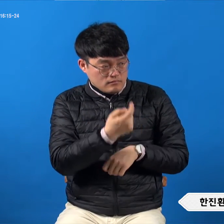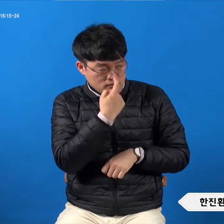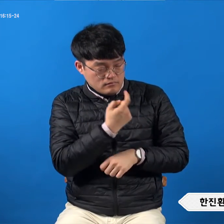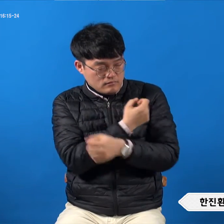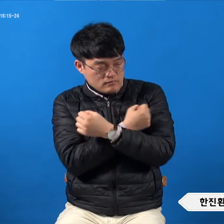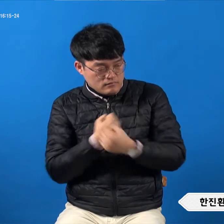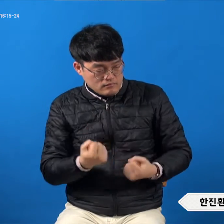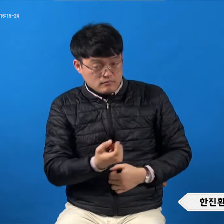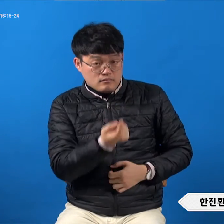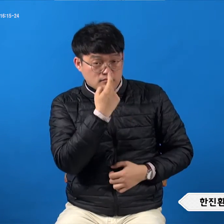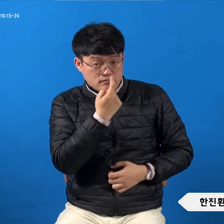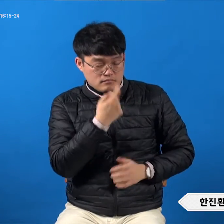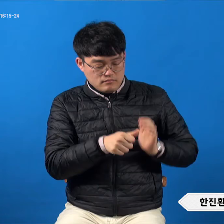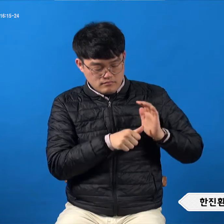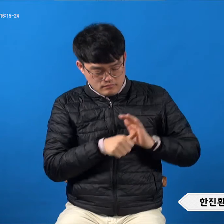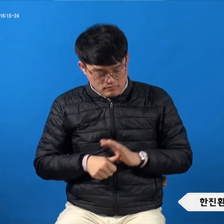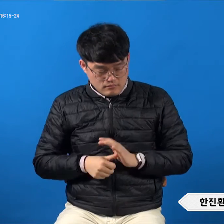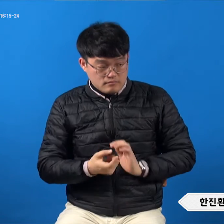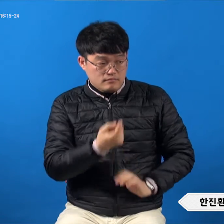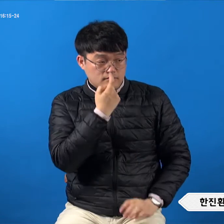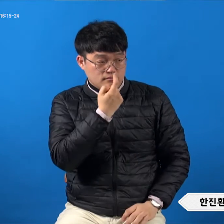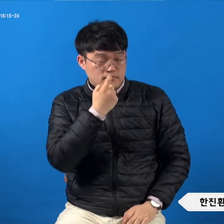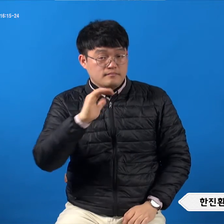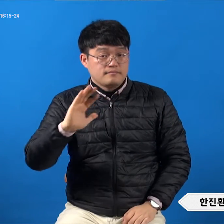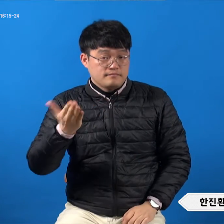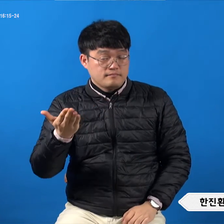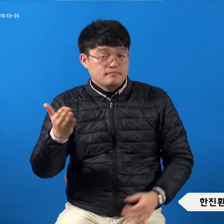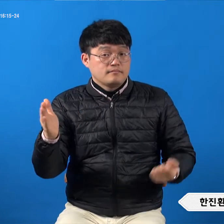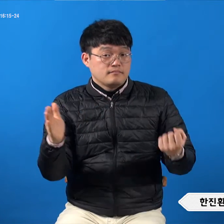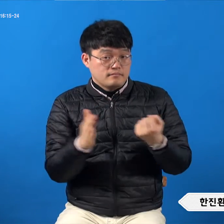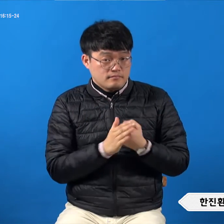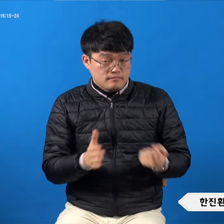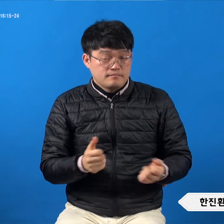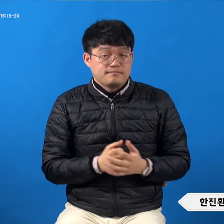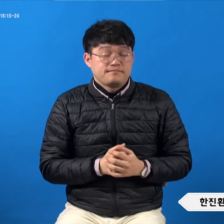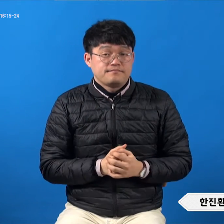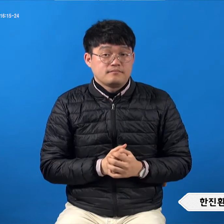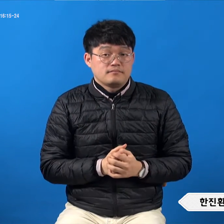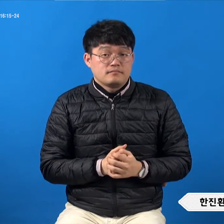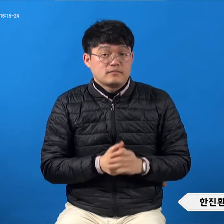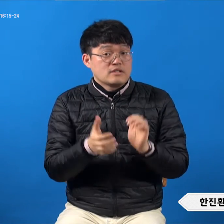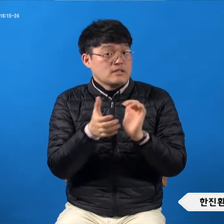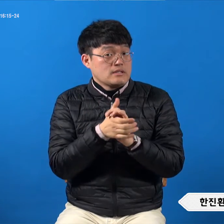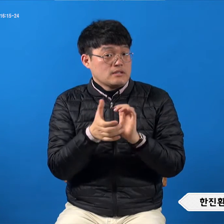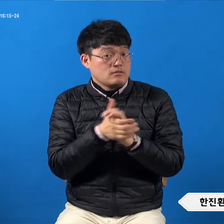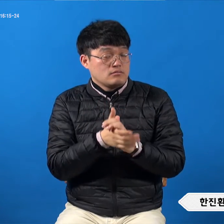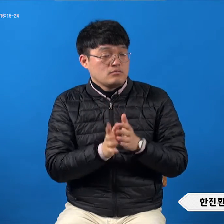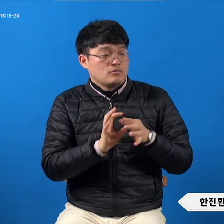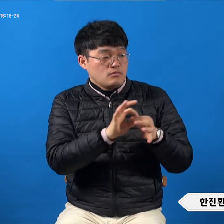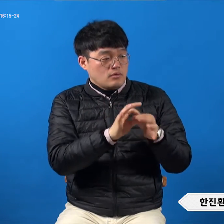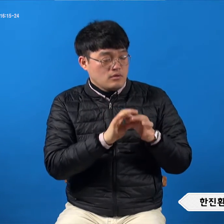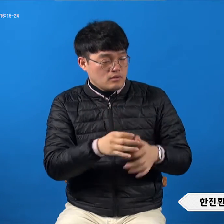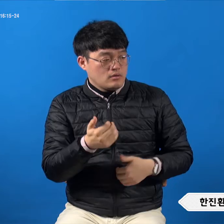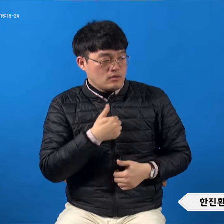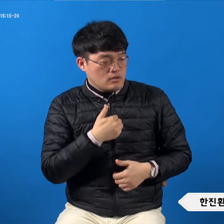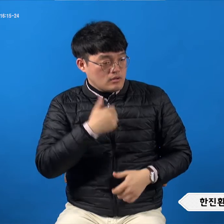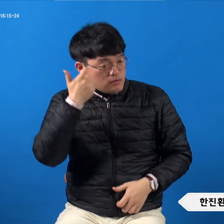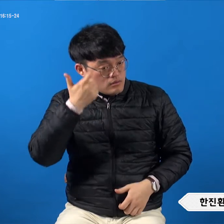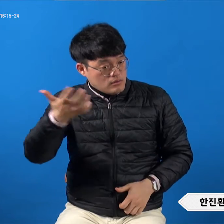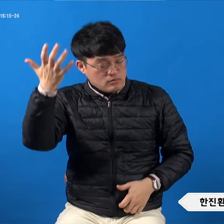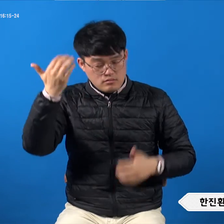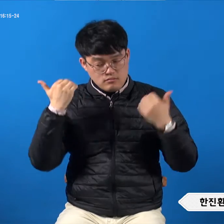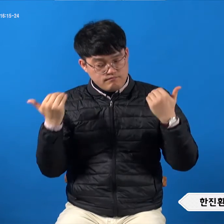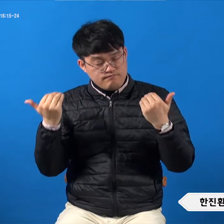용서도 배우고 인내도 배우는 것이지요. 그래서 친구를 통해서 내가